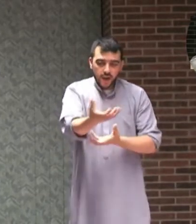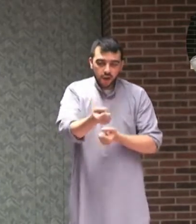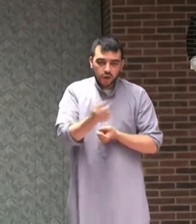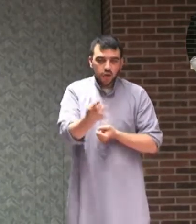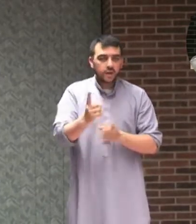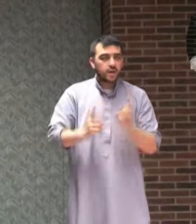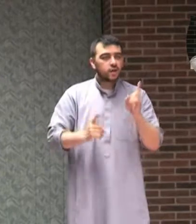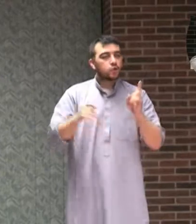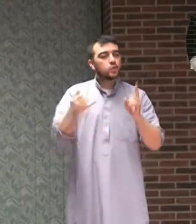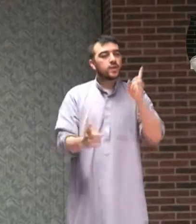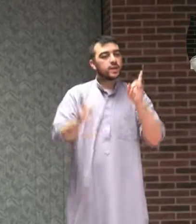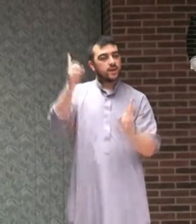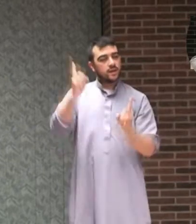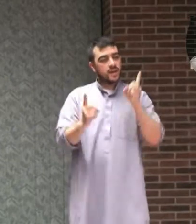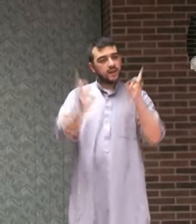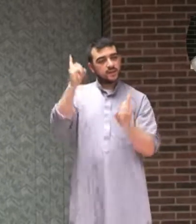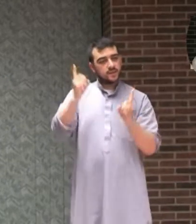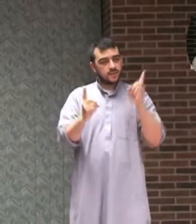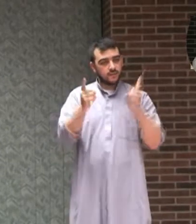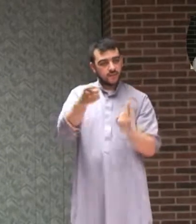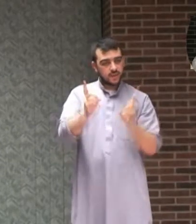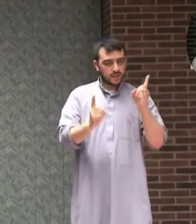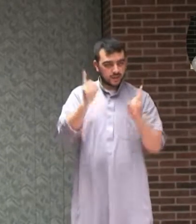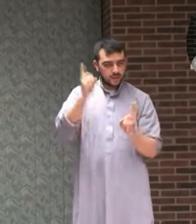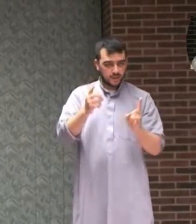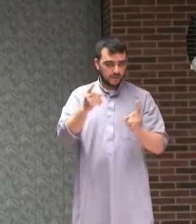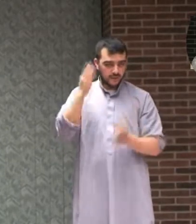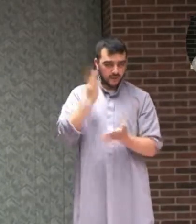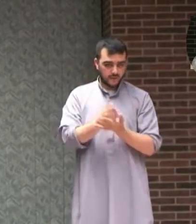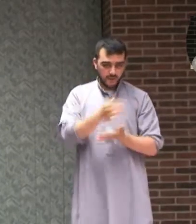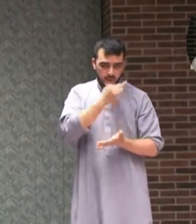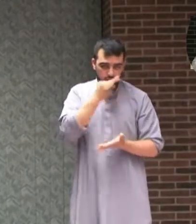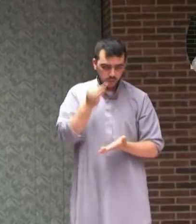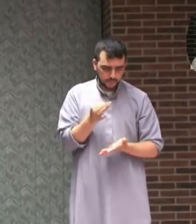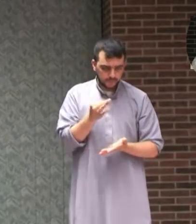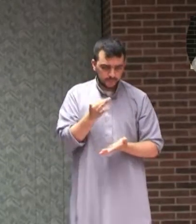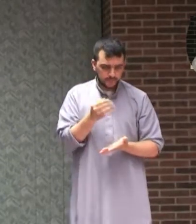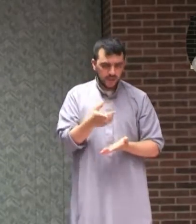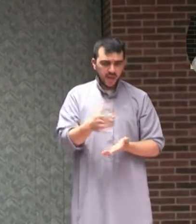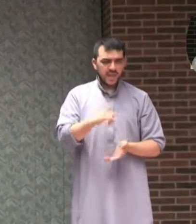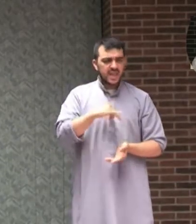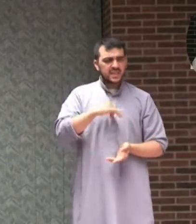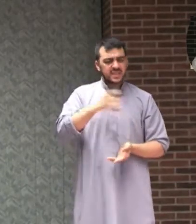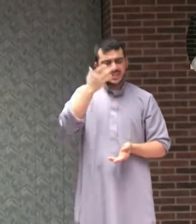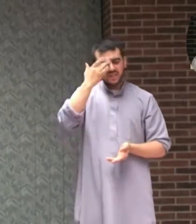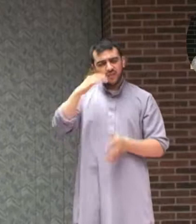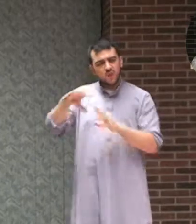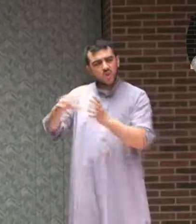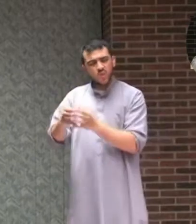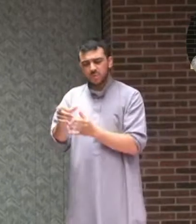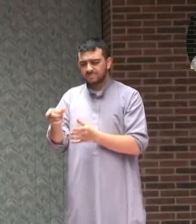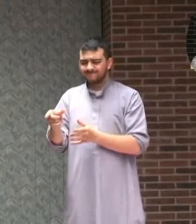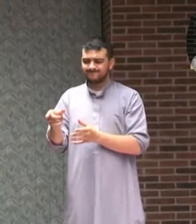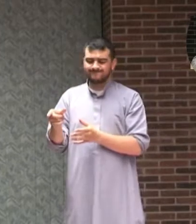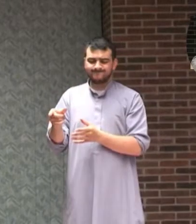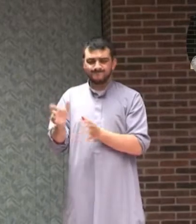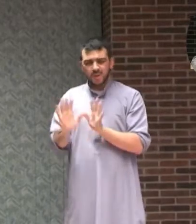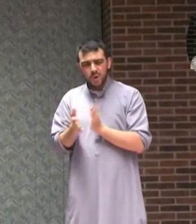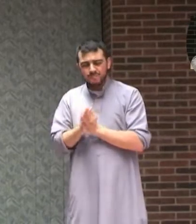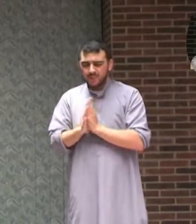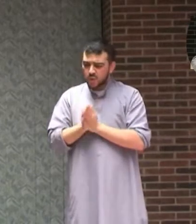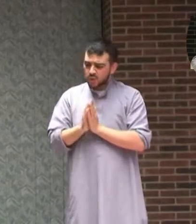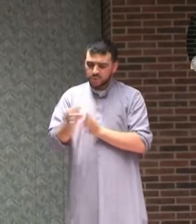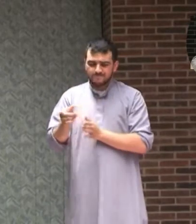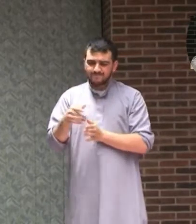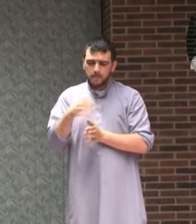Eid. La journée du Eid est conçue par certains croyants qui malheureusement n'ont pas réellement compris ce